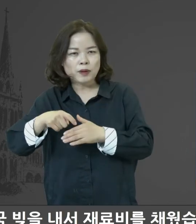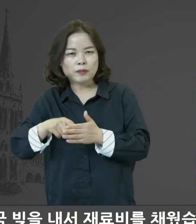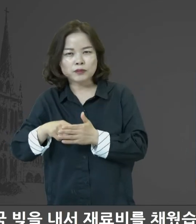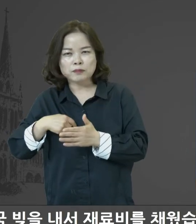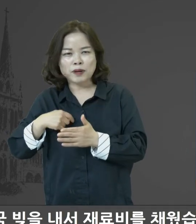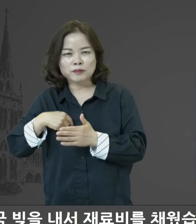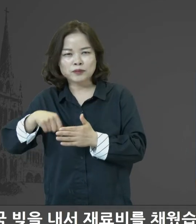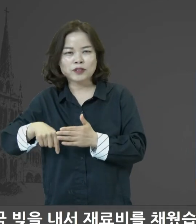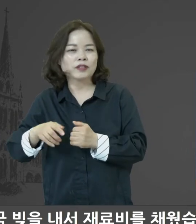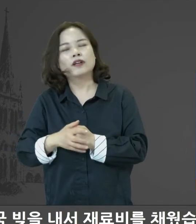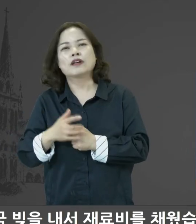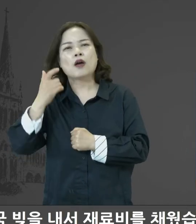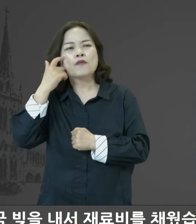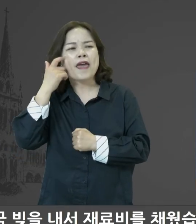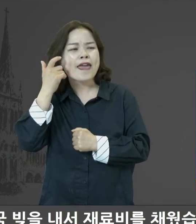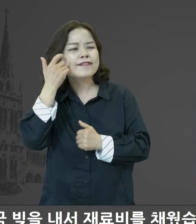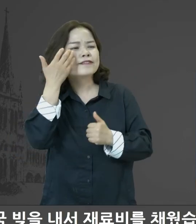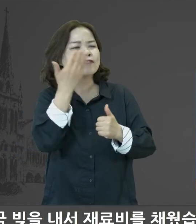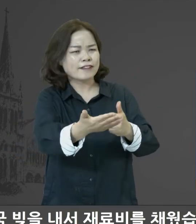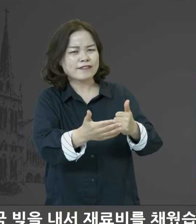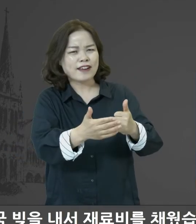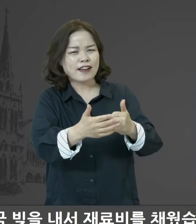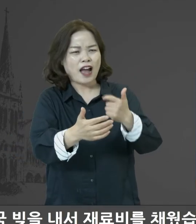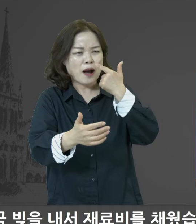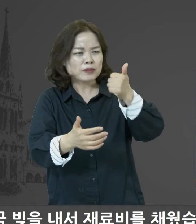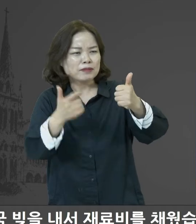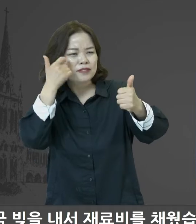제 마음속으로 왜 그러셨냐 하는 거죠.